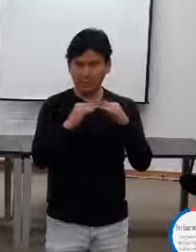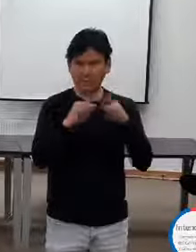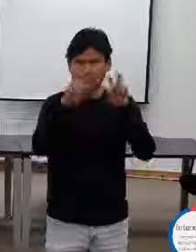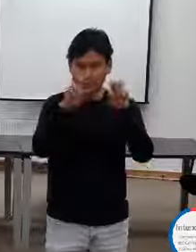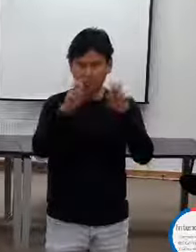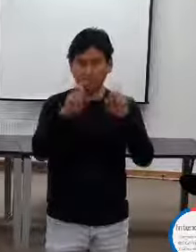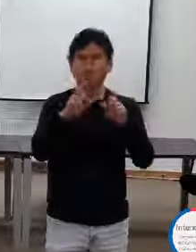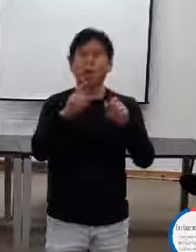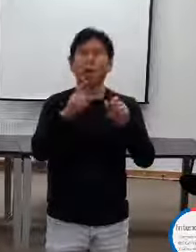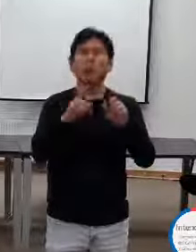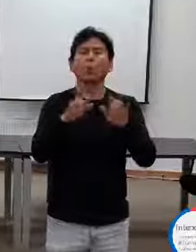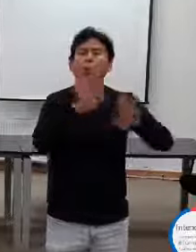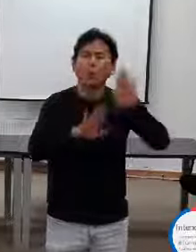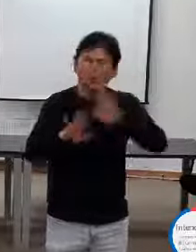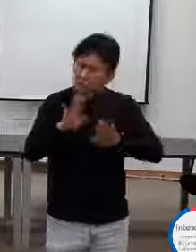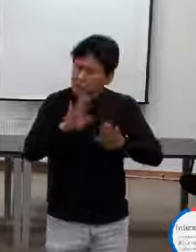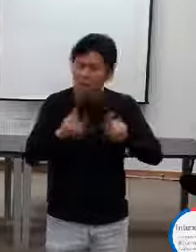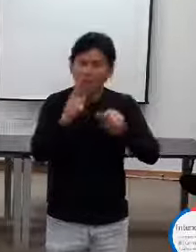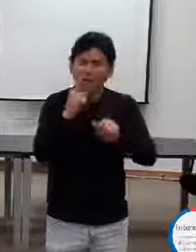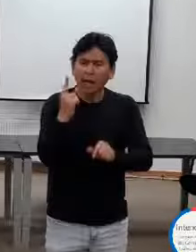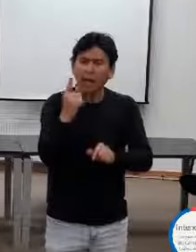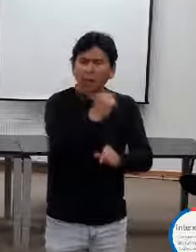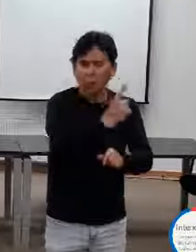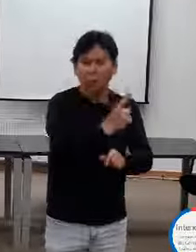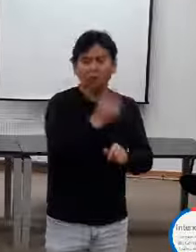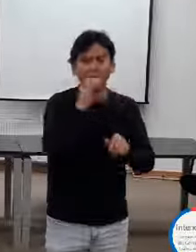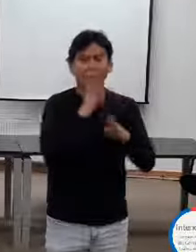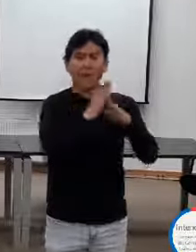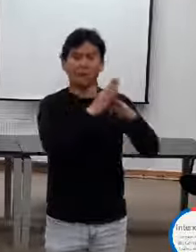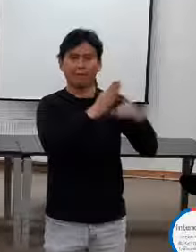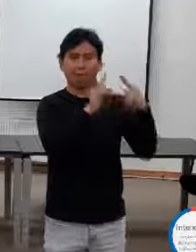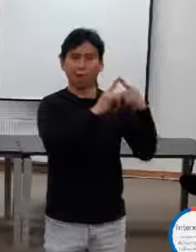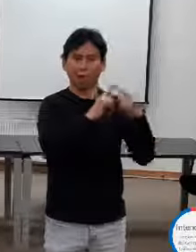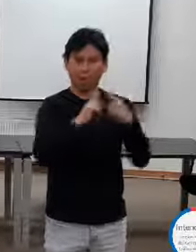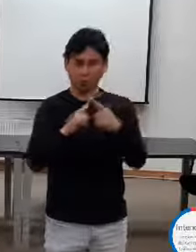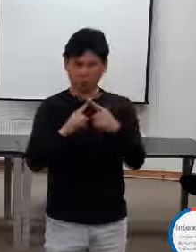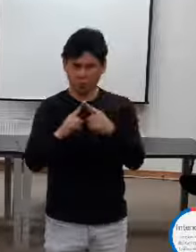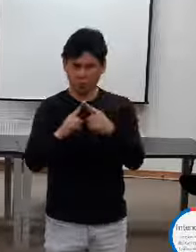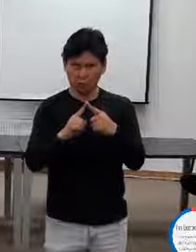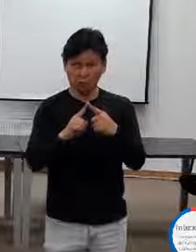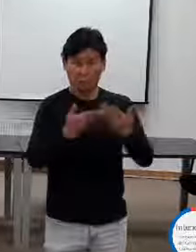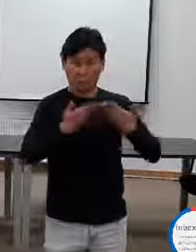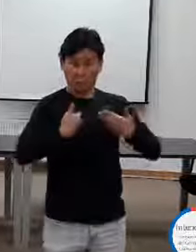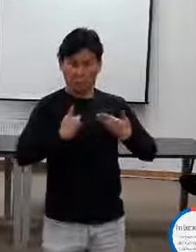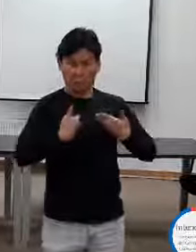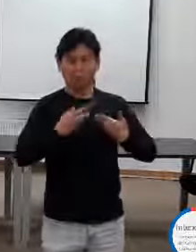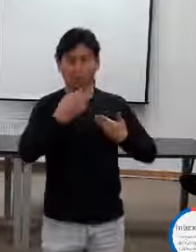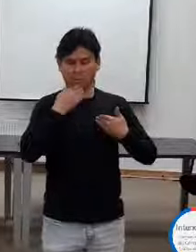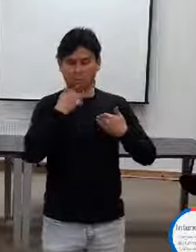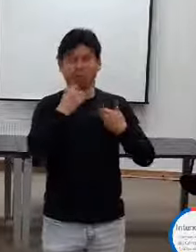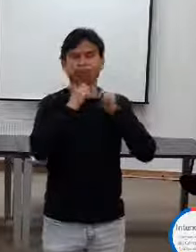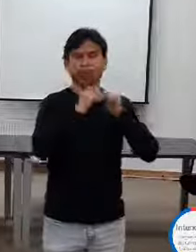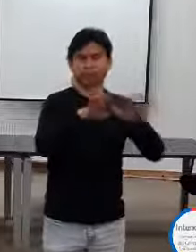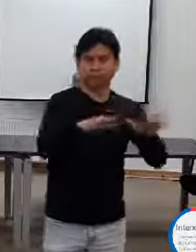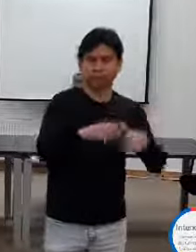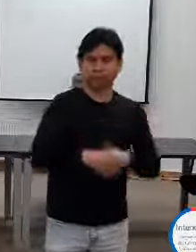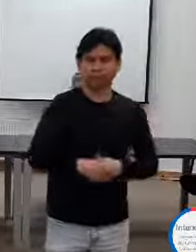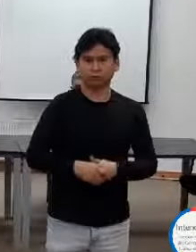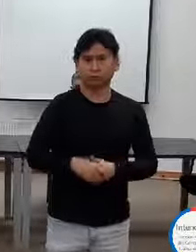es tomar todas las prevenciones del caso y evitar cualquier tipo de contagio, hacia nosotros como nosotros hacia el resto.